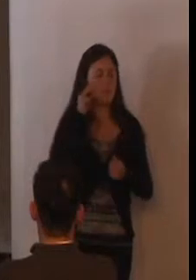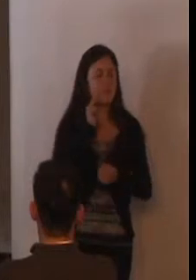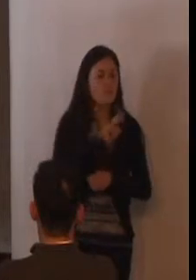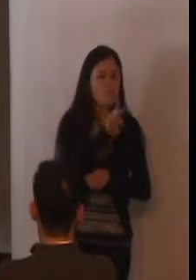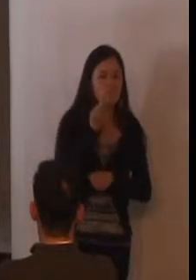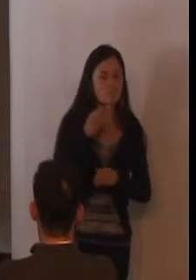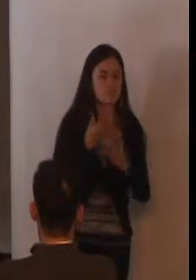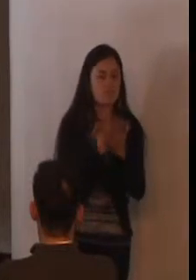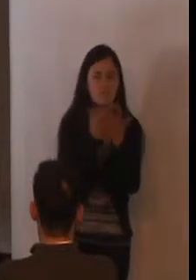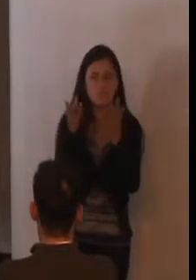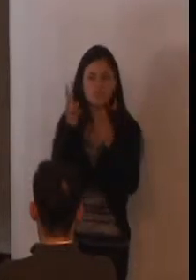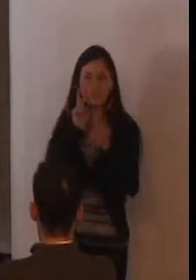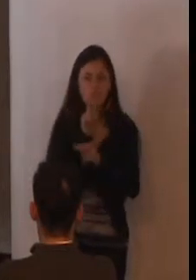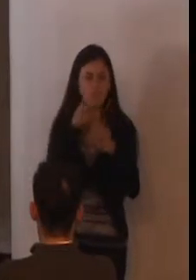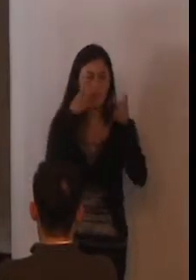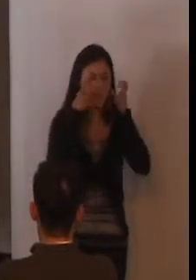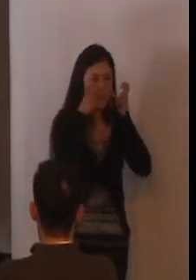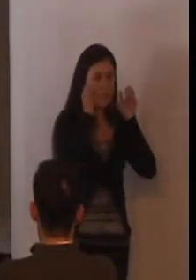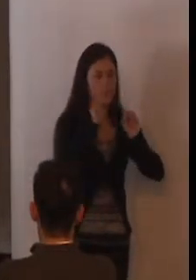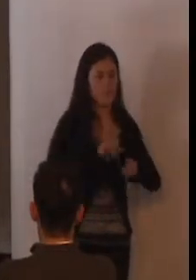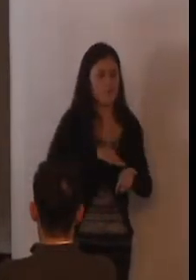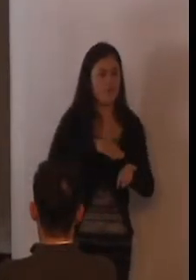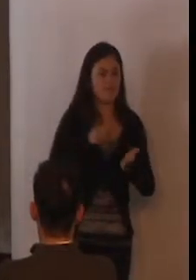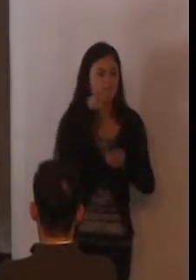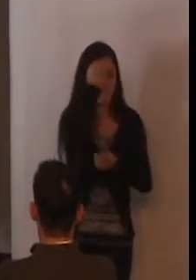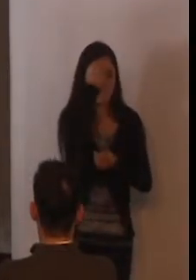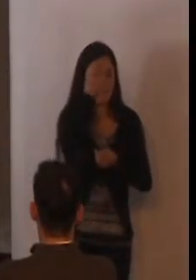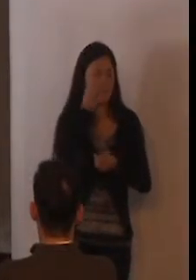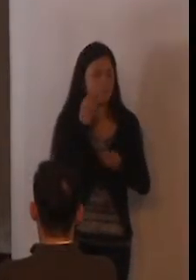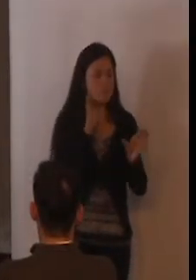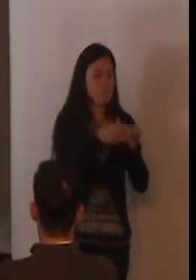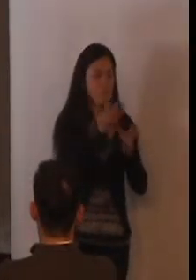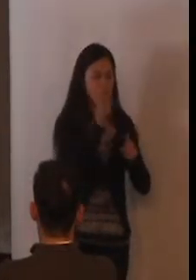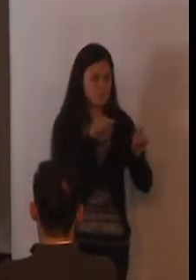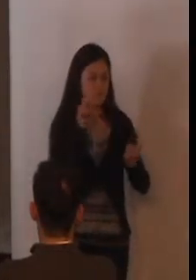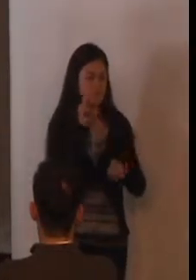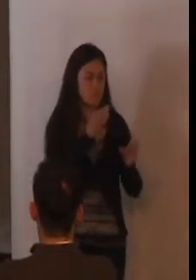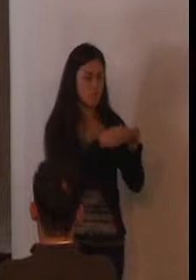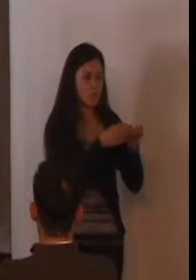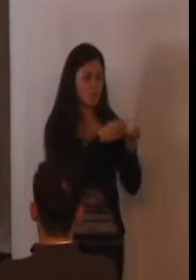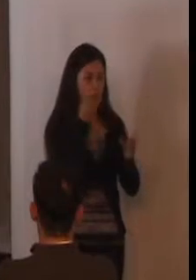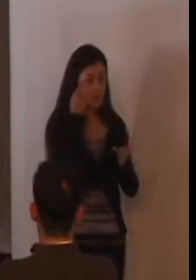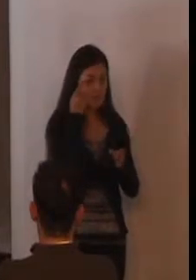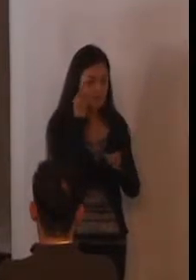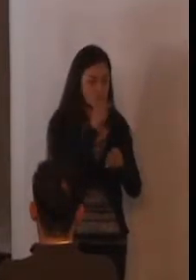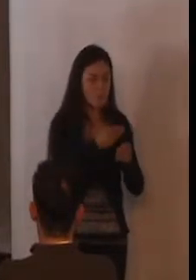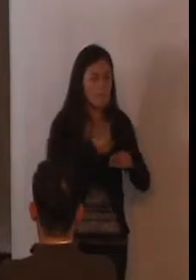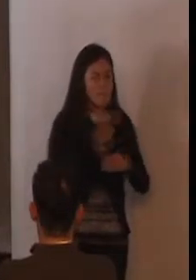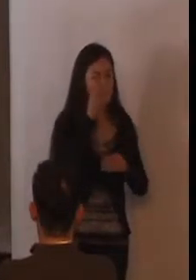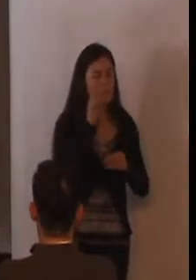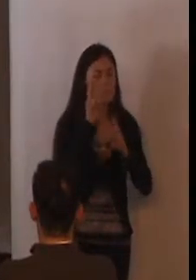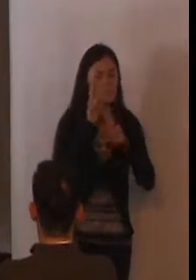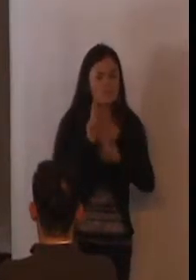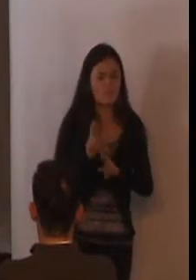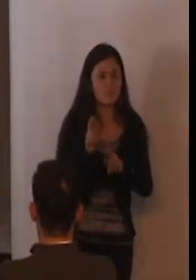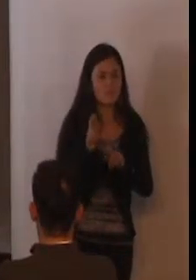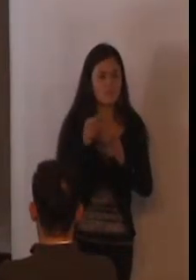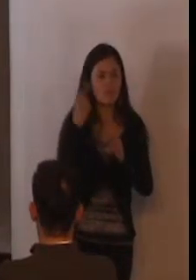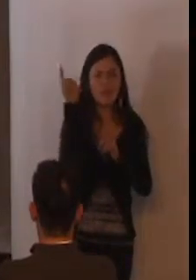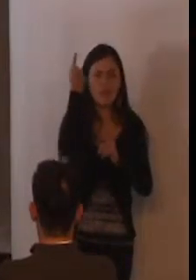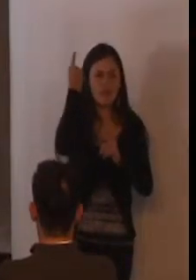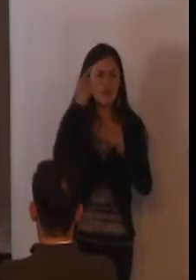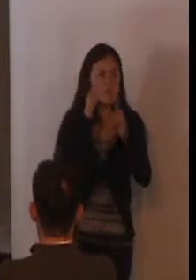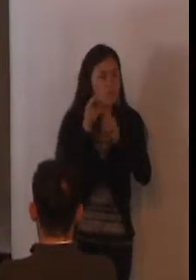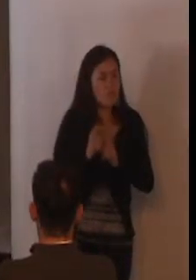evidencias y lo que nosotros hemos observado en todos nuestros muchachos es que la mayoría de ellos empiezan a primero a reconocer de manera